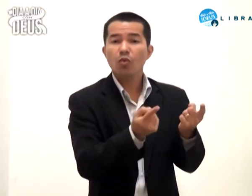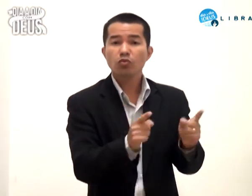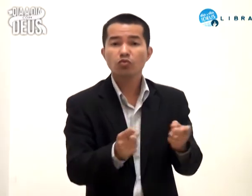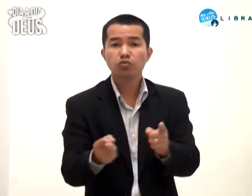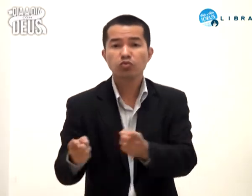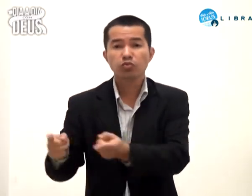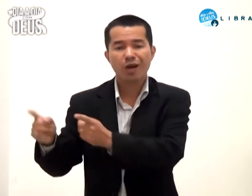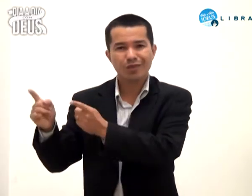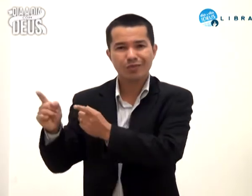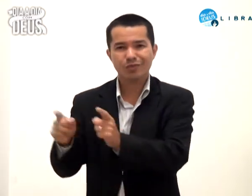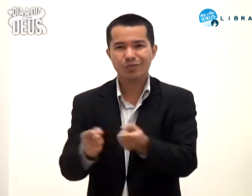fazia-se um churrasco.